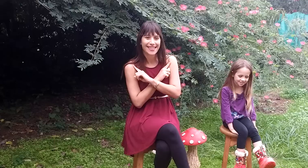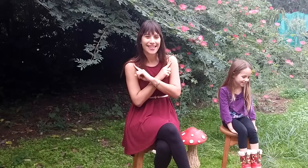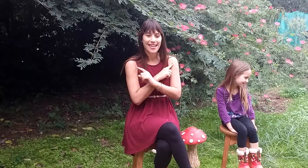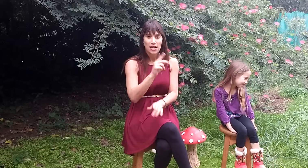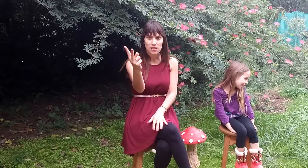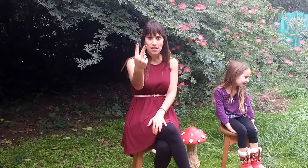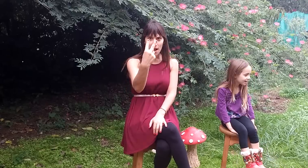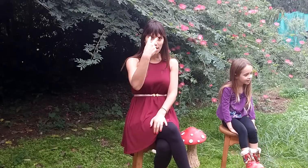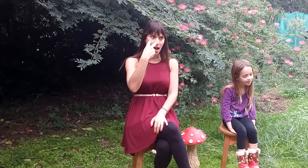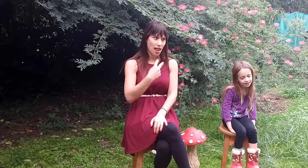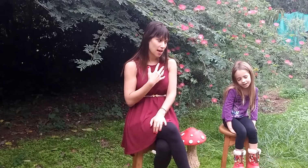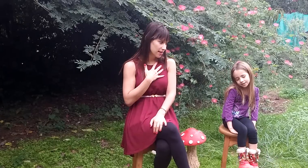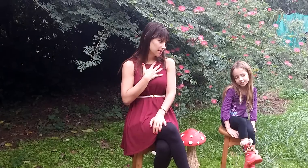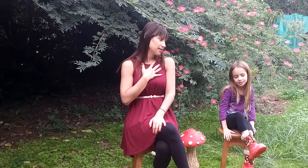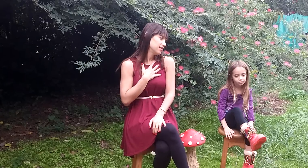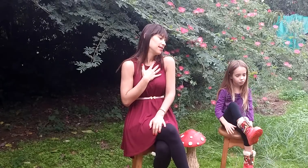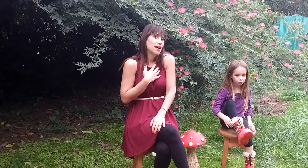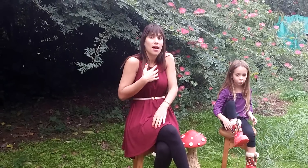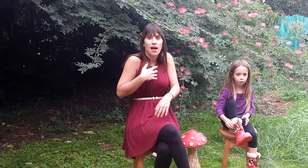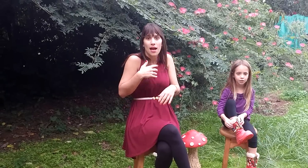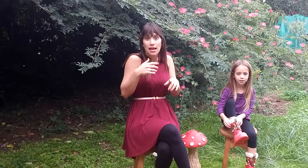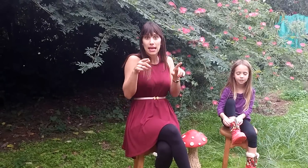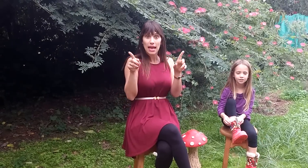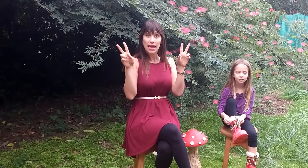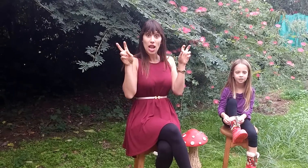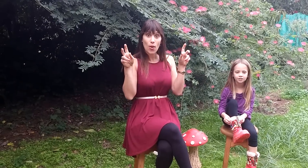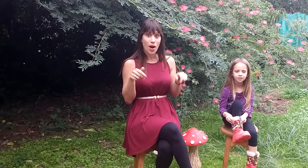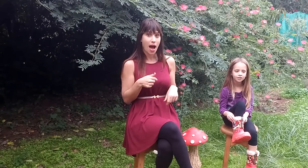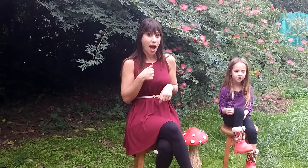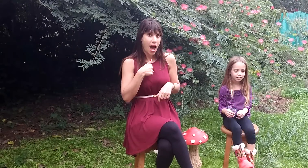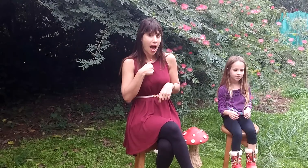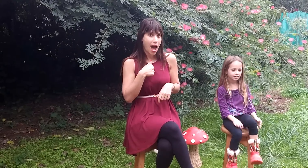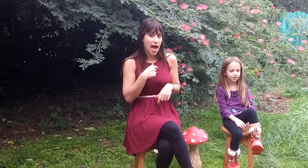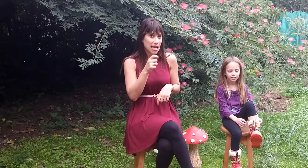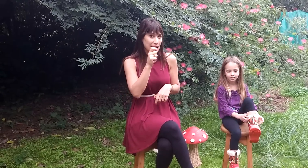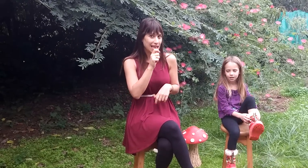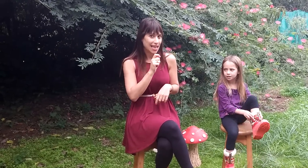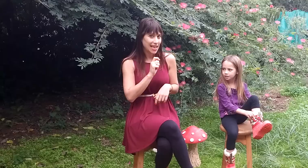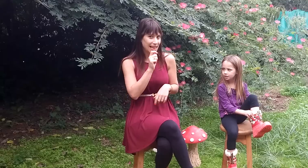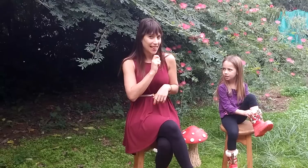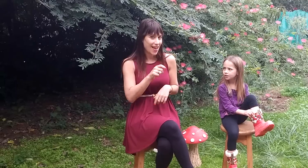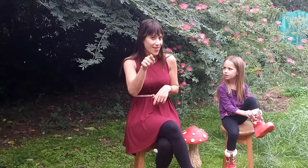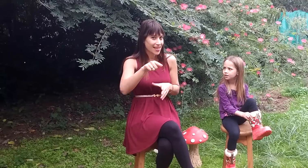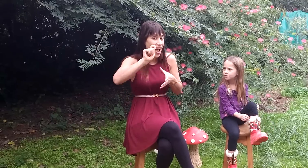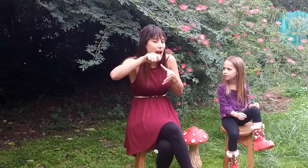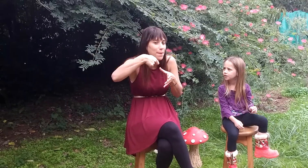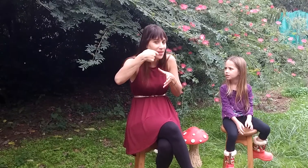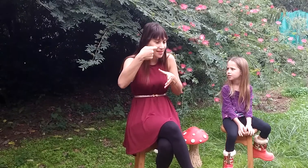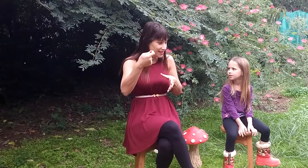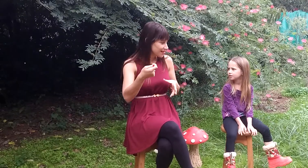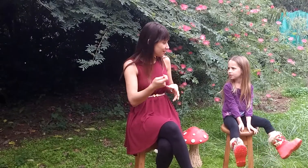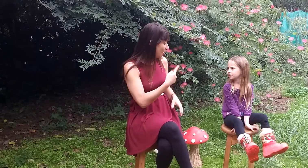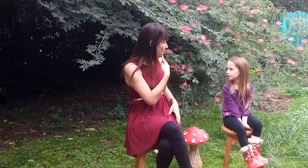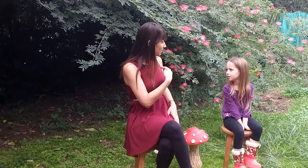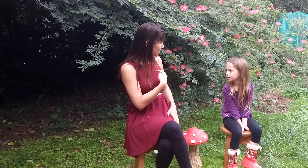כשהסתכלת עליי כאילו אני גלידה ואתה כפית וכשאמרת לי